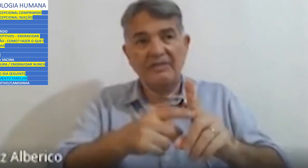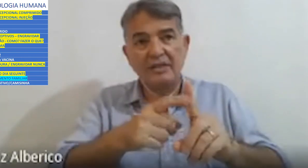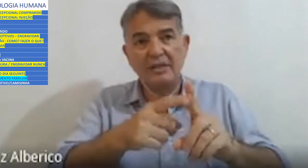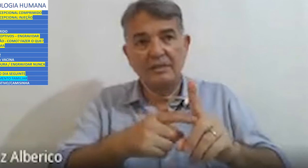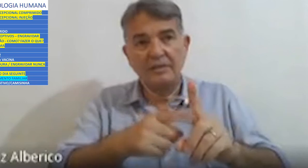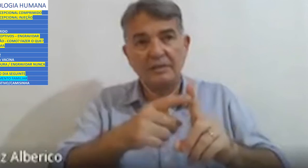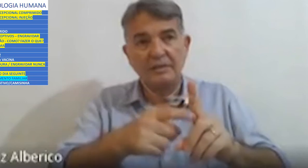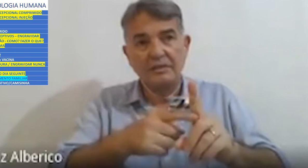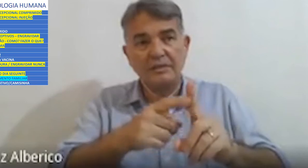grávida,